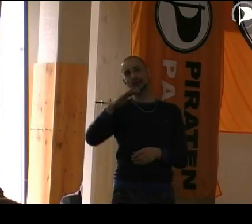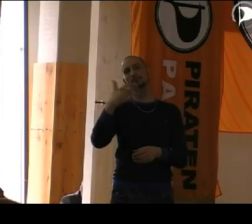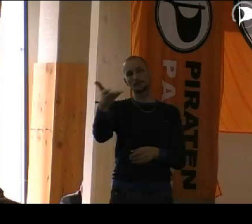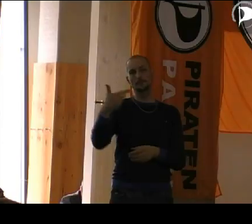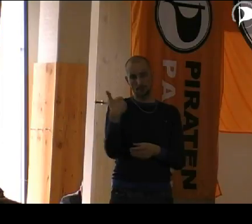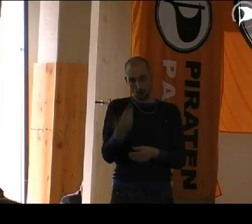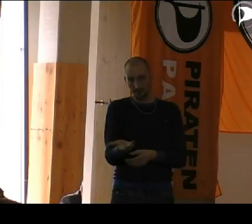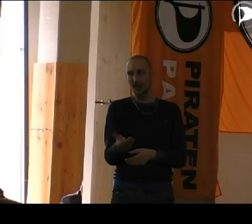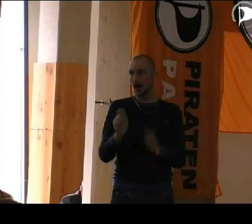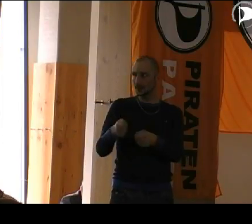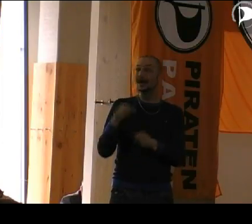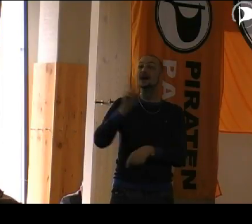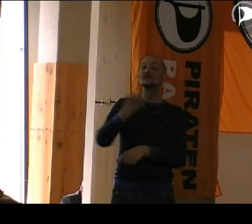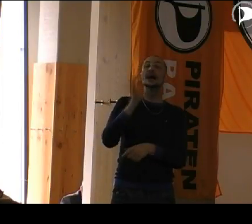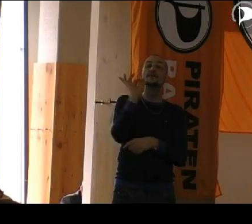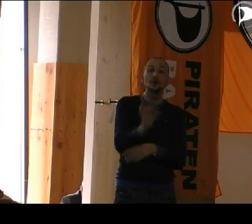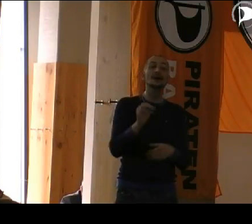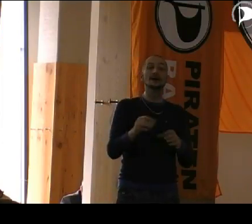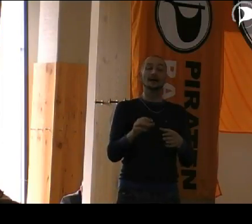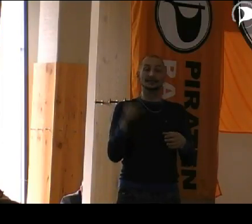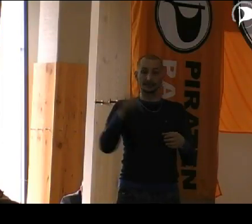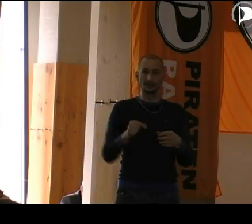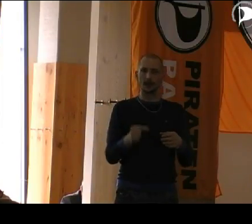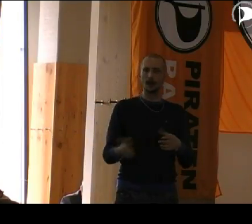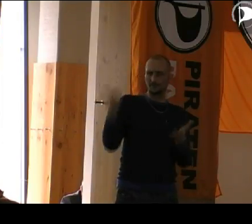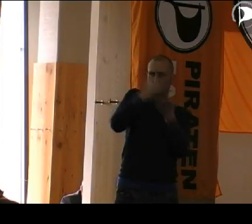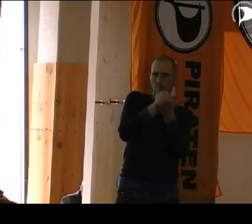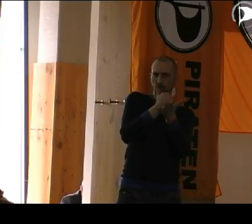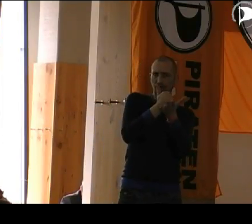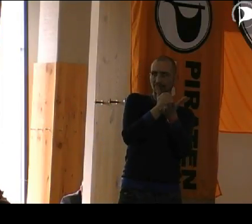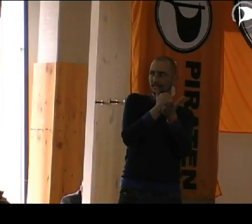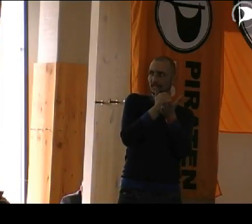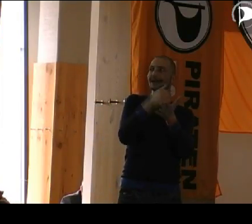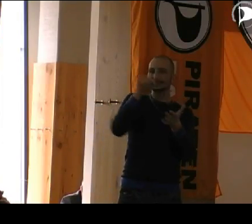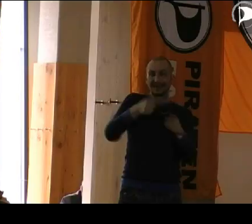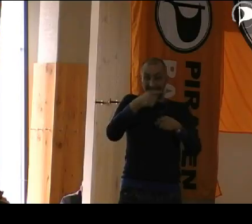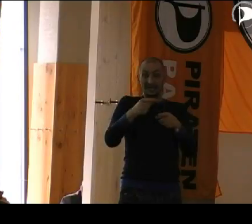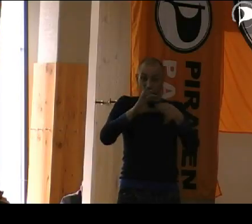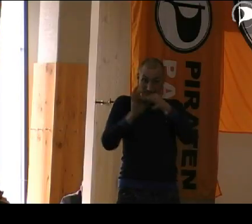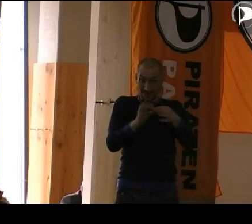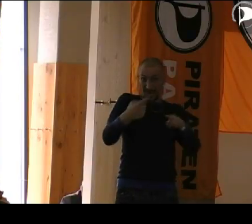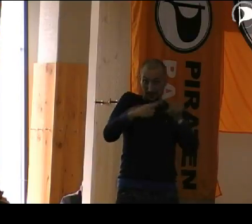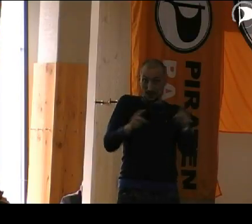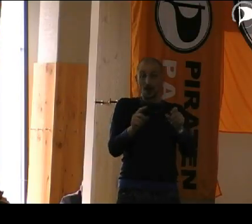führt dass die zusammensetzung des vorstands entsprechen das andere antrags geändert wird